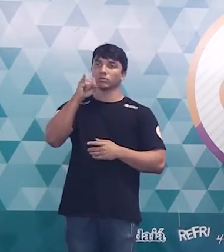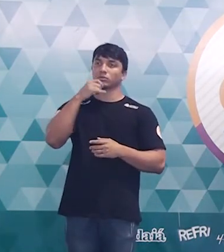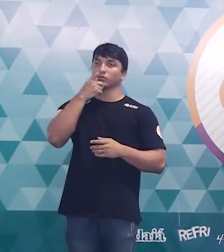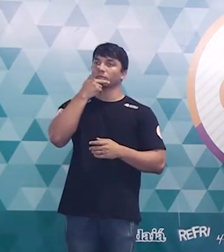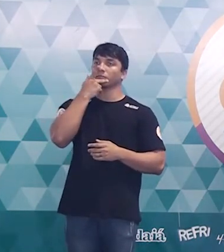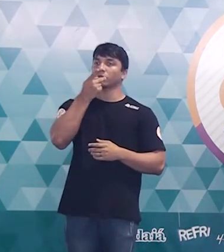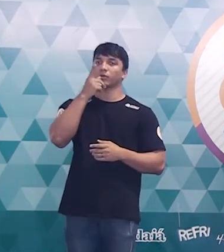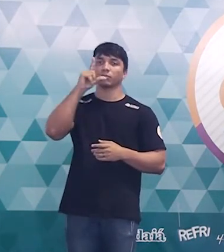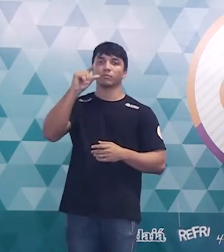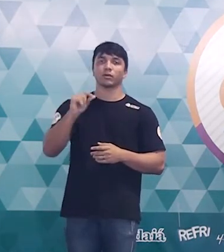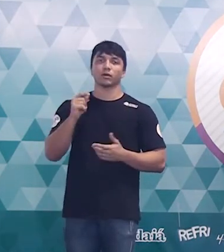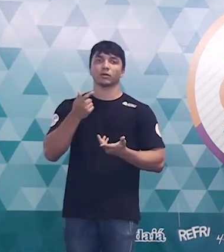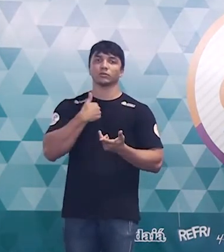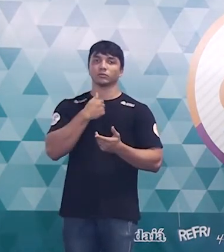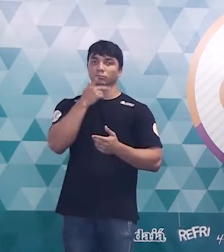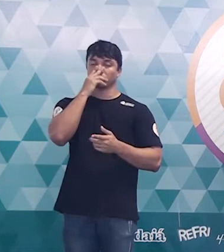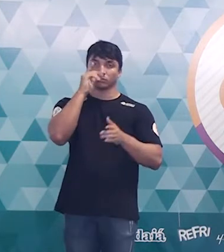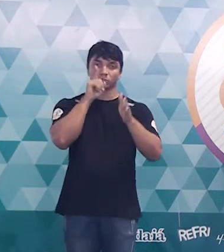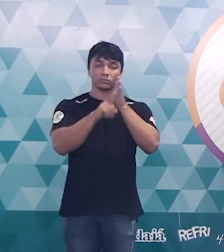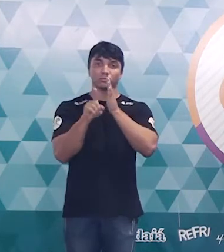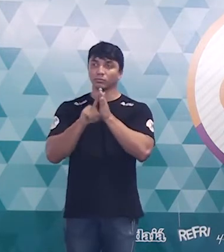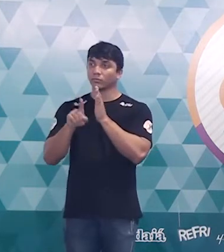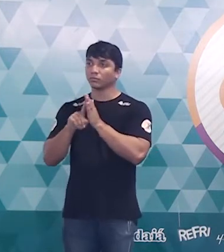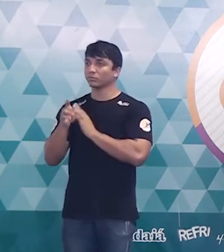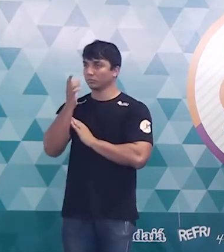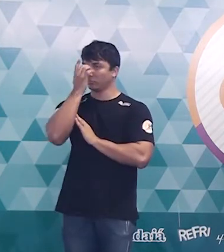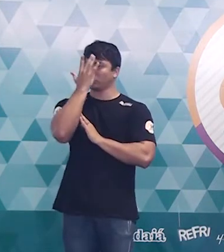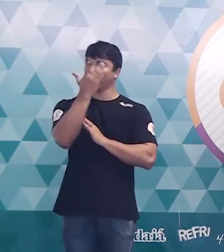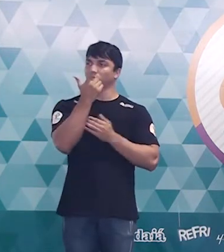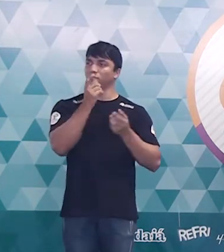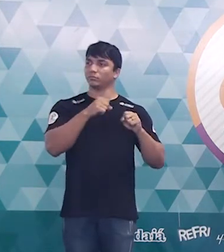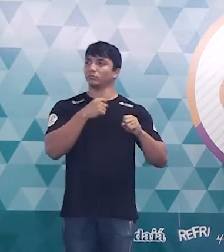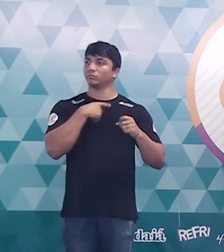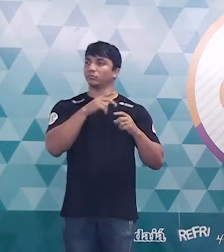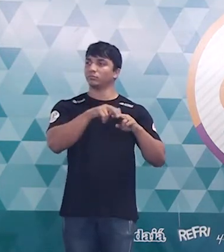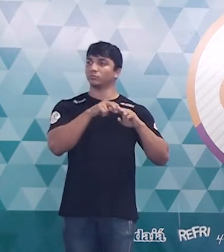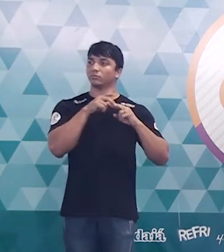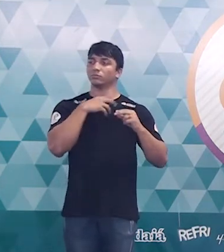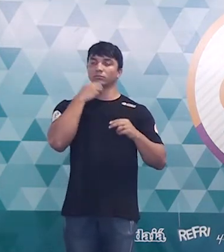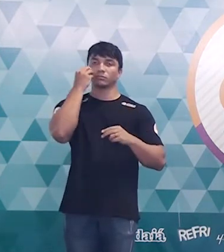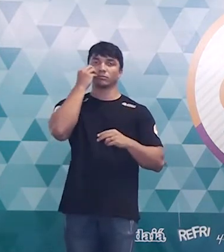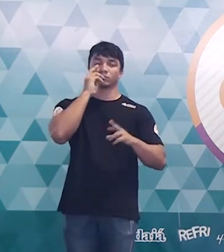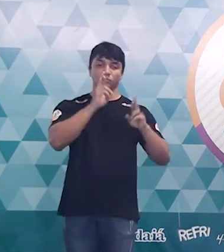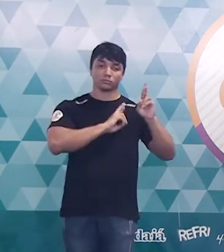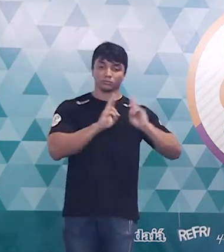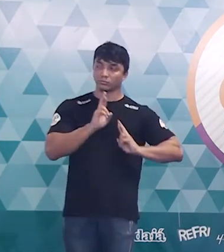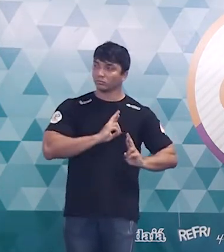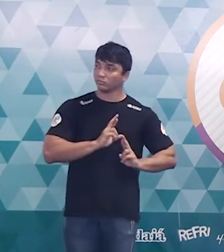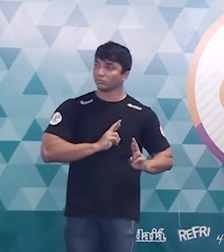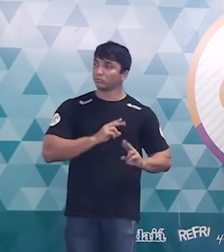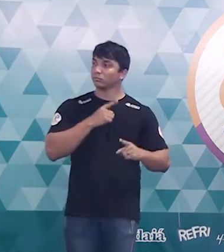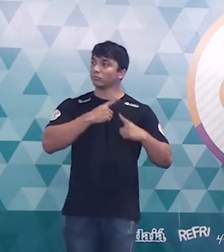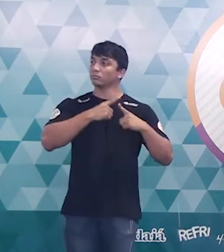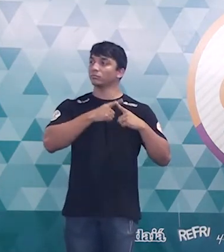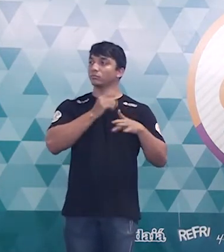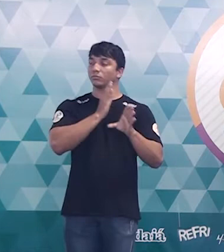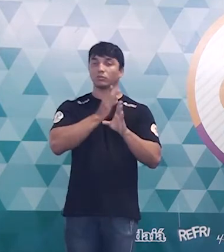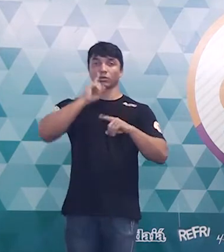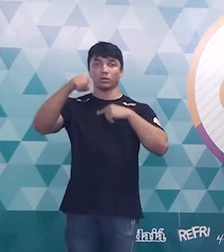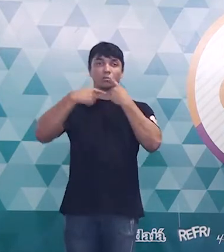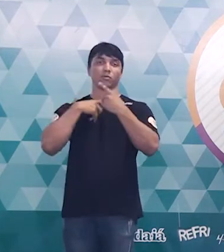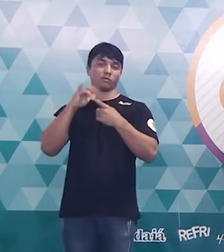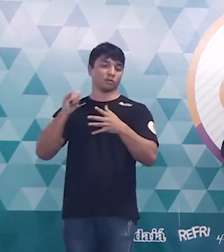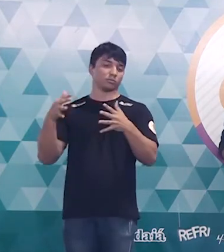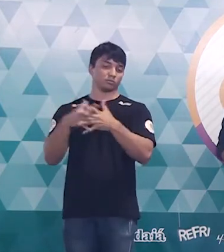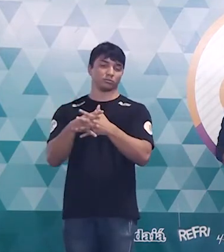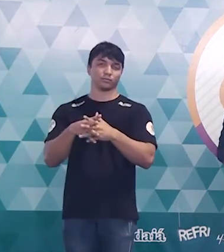baixo. As primeiras perguntas são bem fáceis. Então vamos tentar responder no começo, porque depois irá